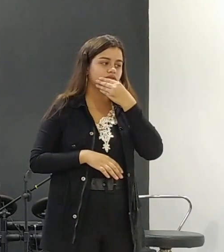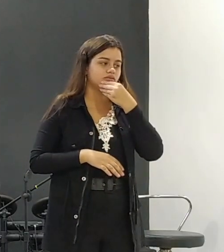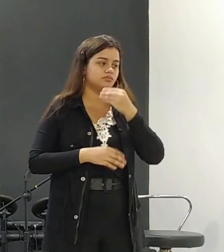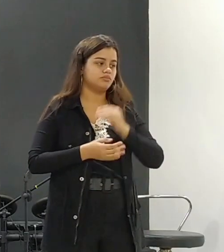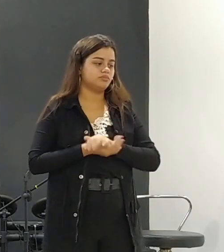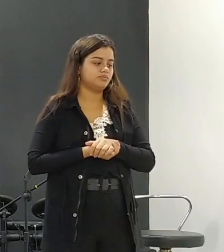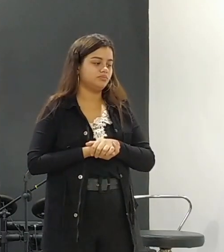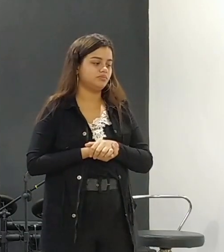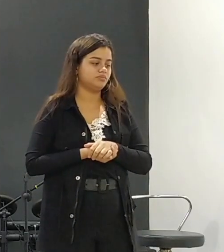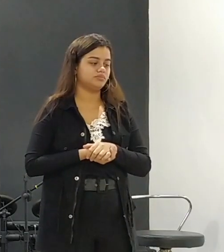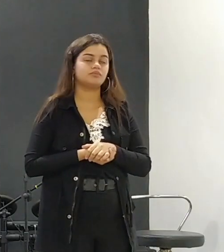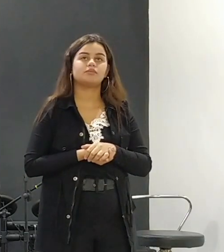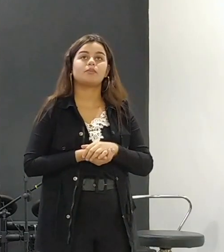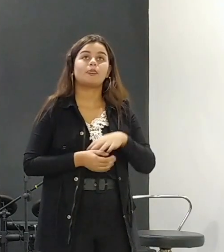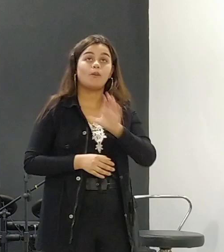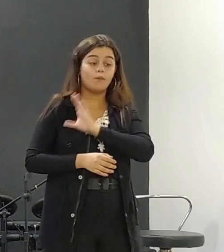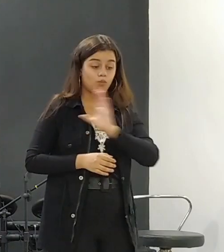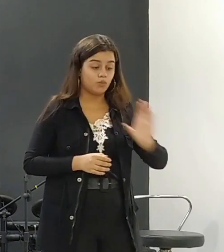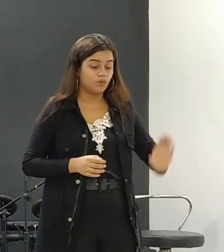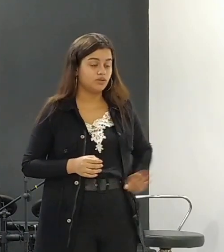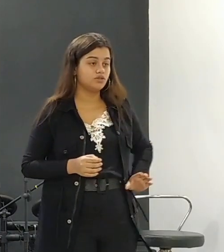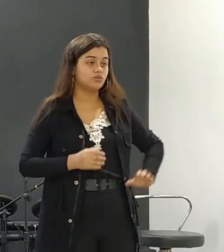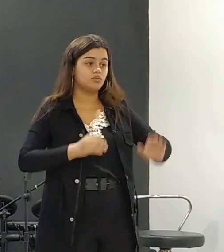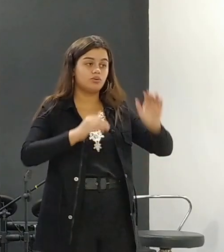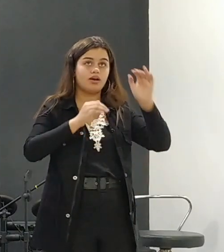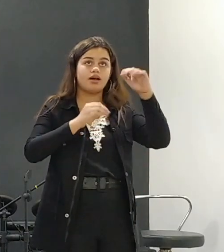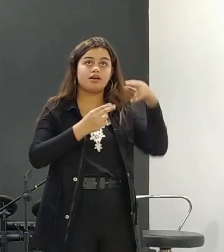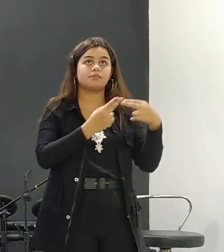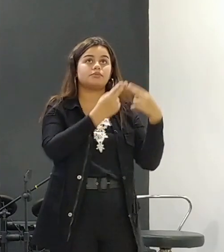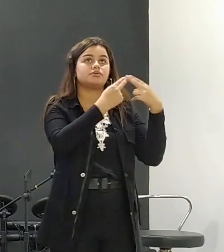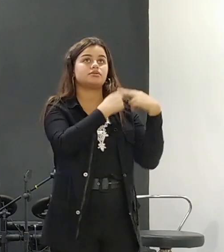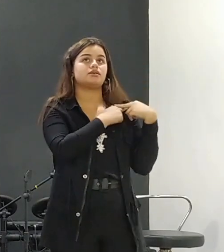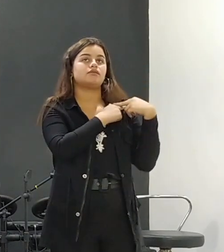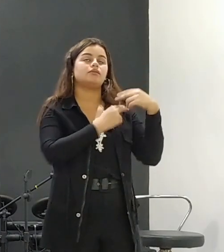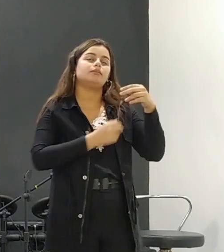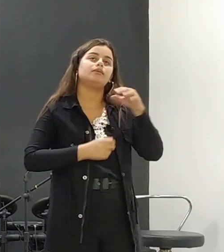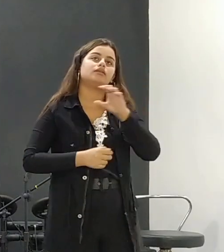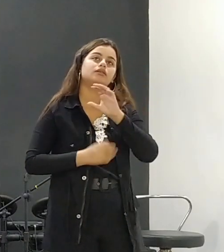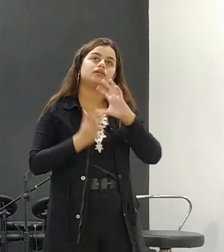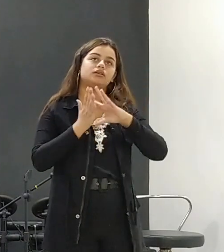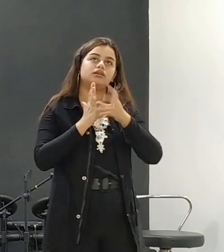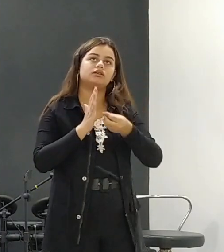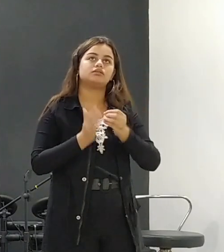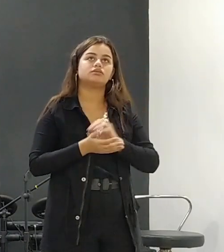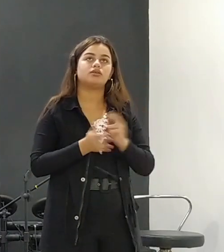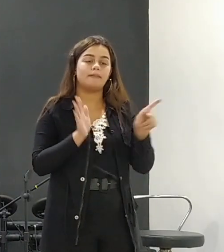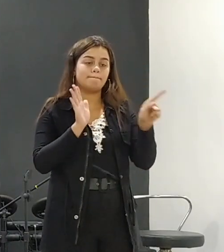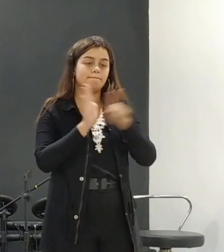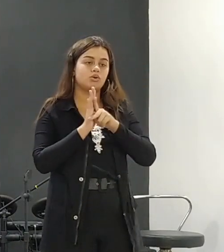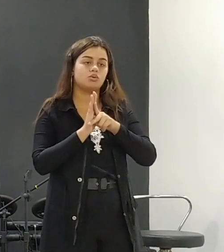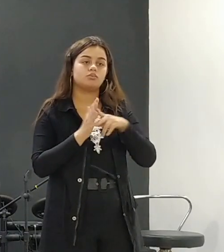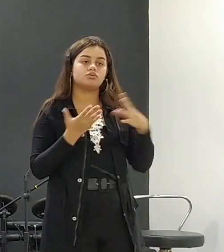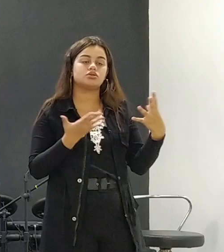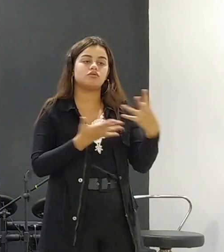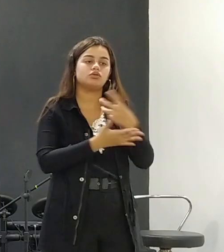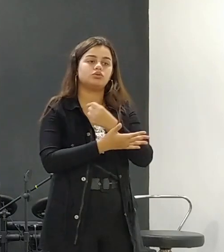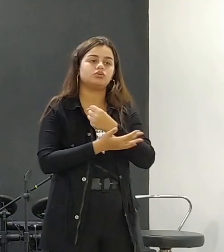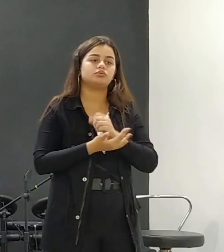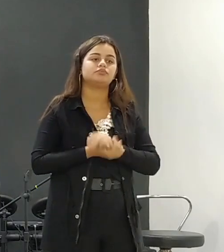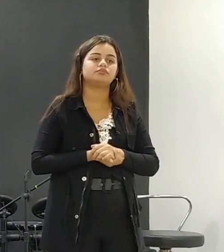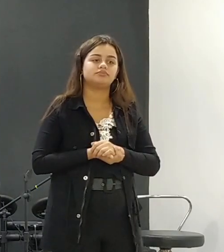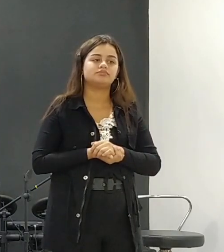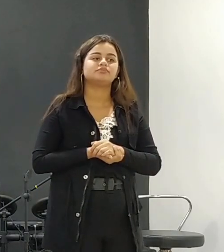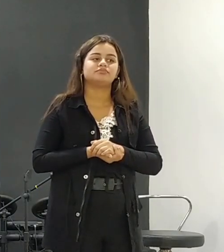da mulher, como também Cristo é a cabeça da igreja, sendo ele próprio o salvador do povo. De sorte